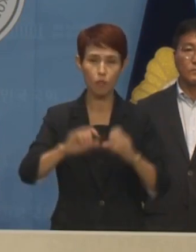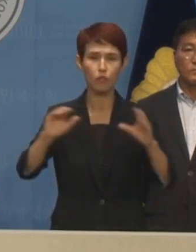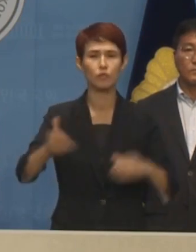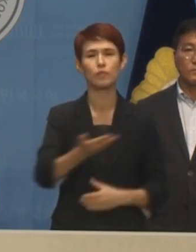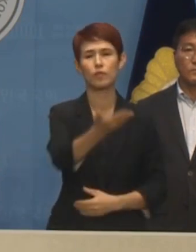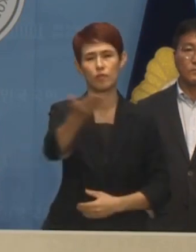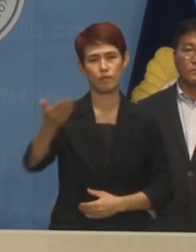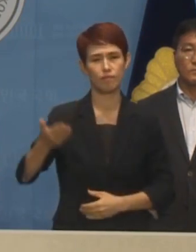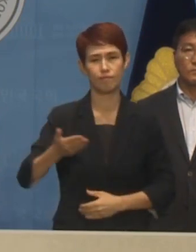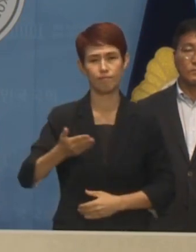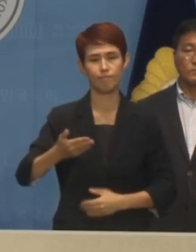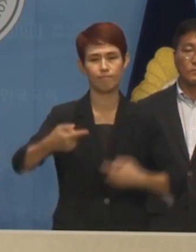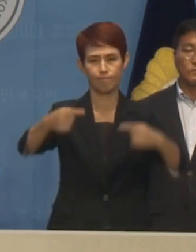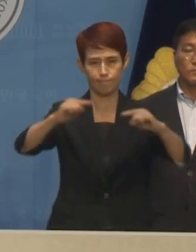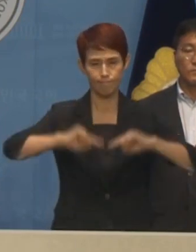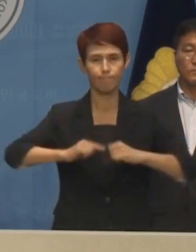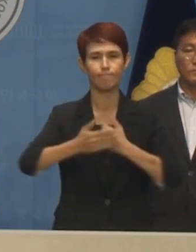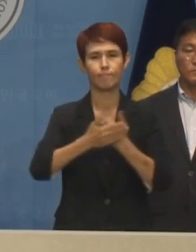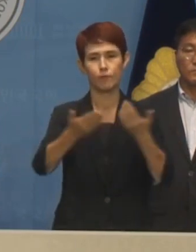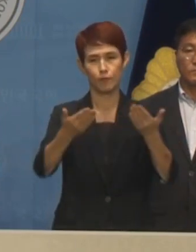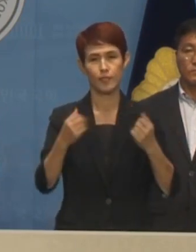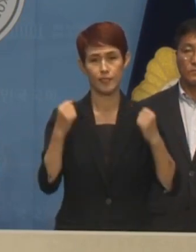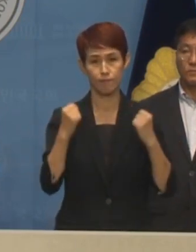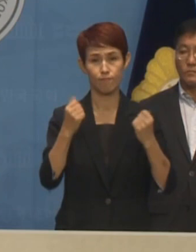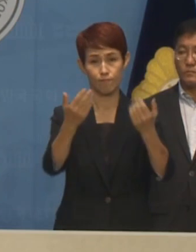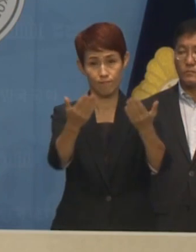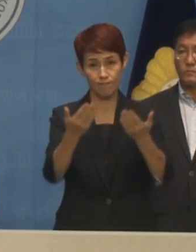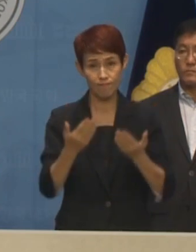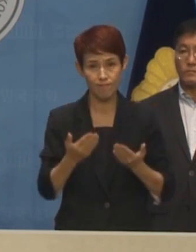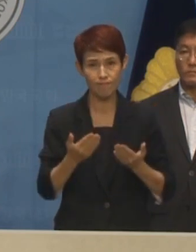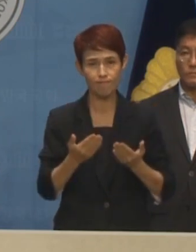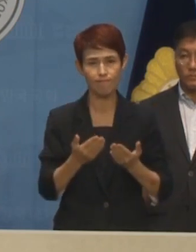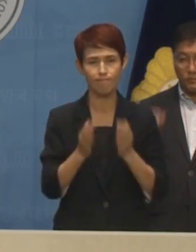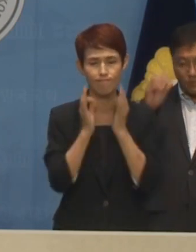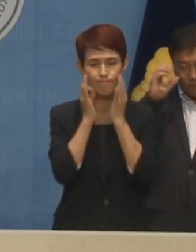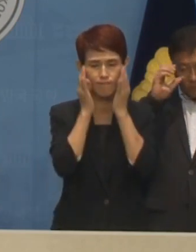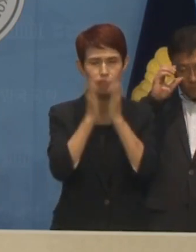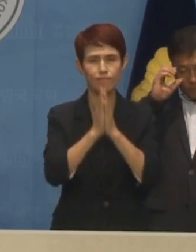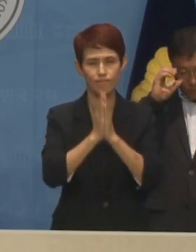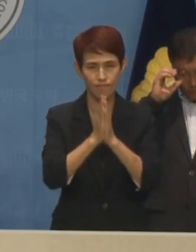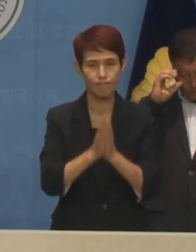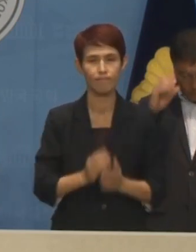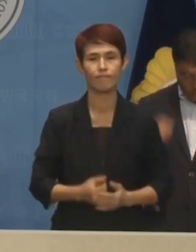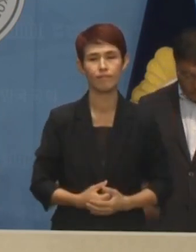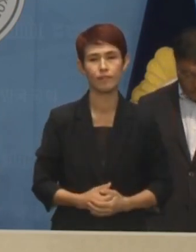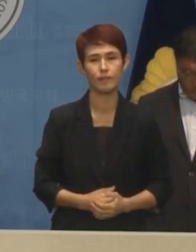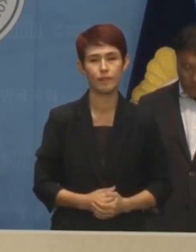여러분께서 함께 동참해 주시고 응원해 주시기를 간곡하게 부탁드립니다.